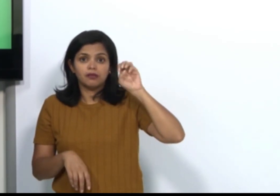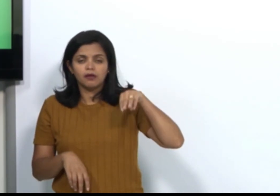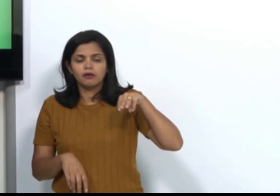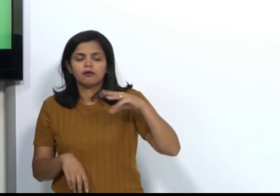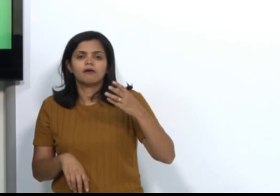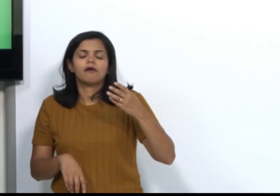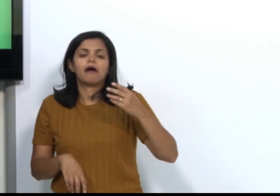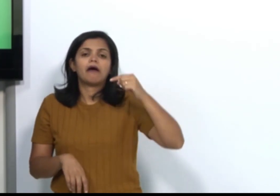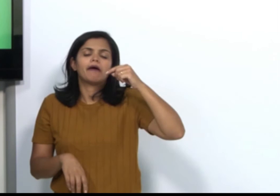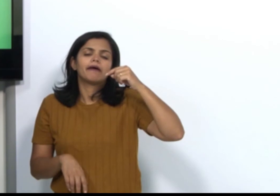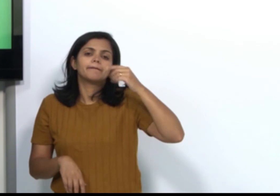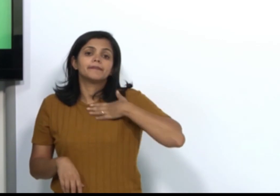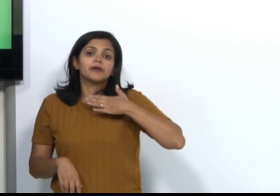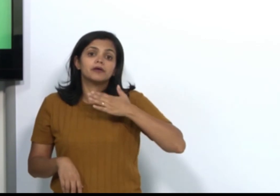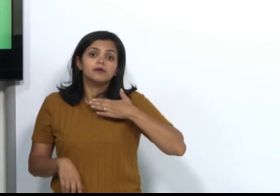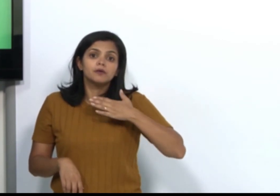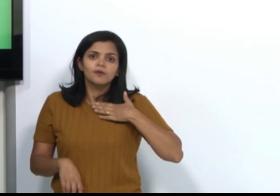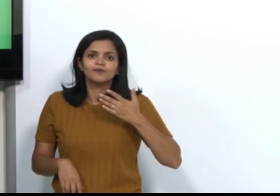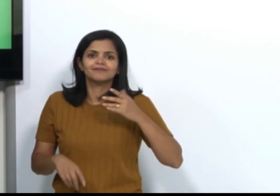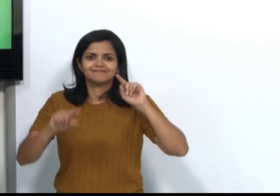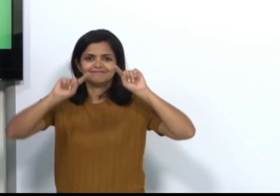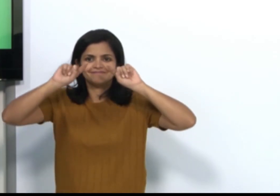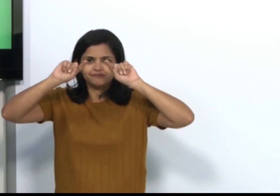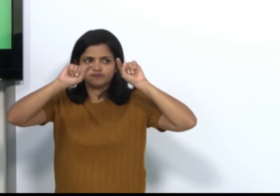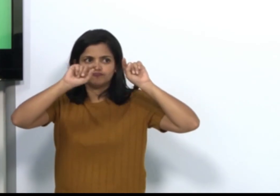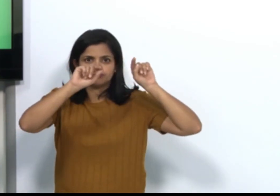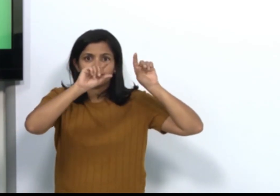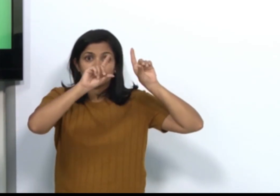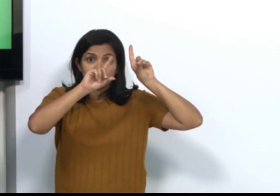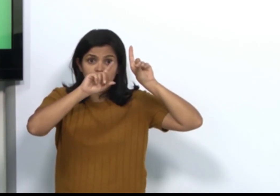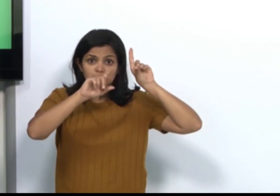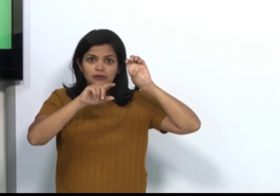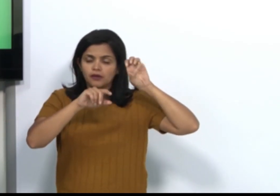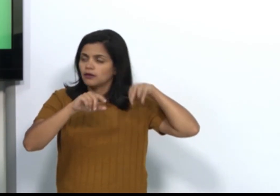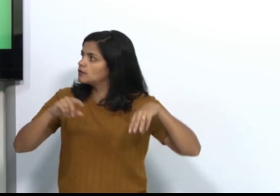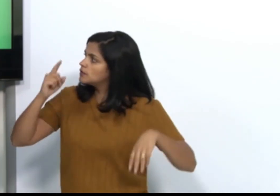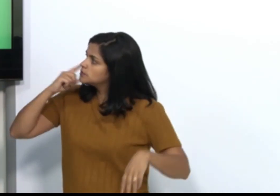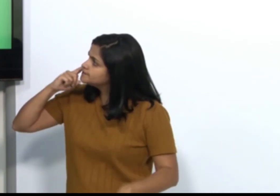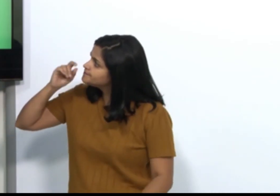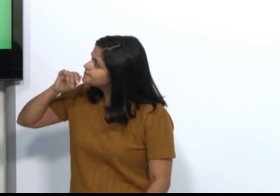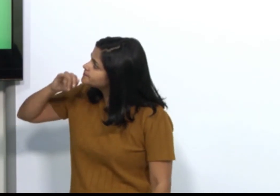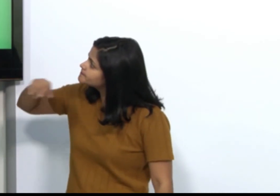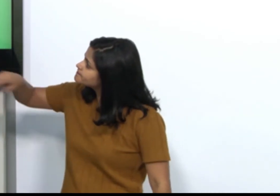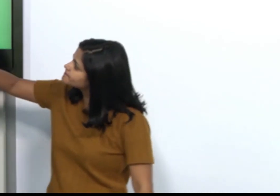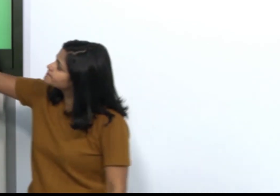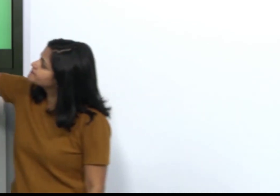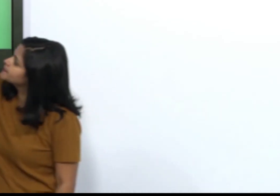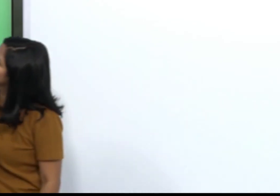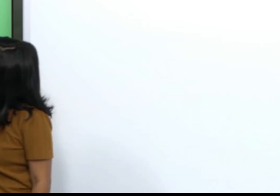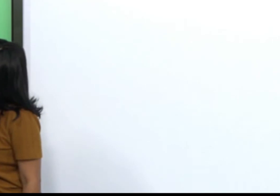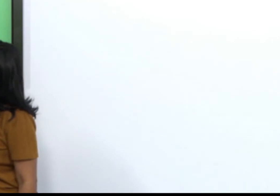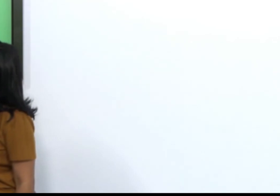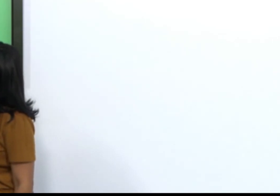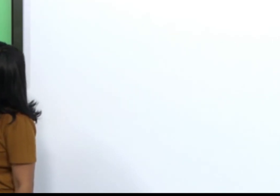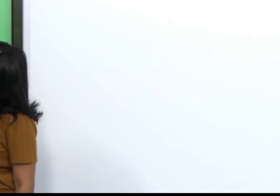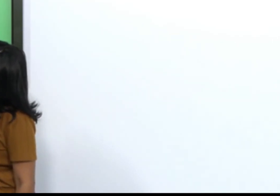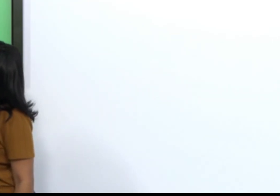DEM, quando eu quero falar meu. DEM, veja aqui.